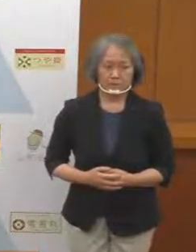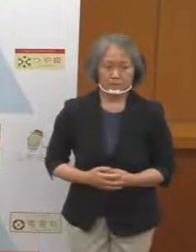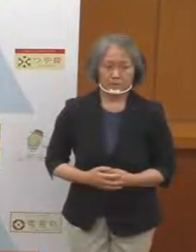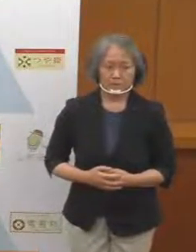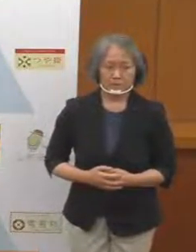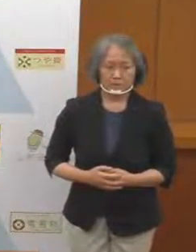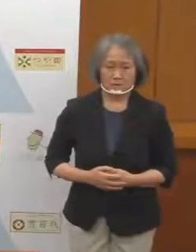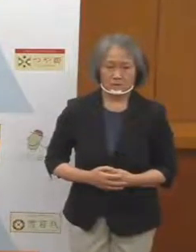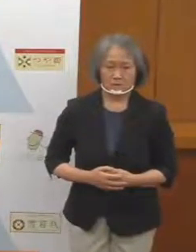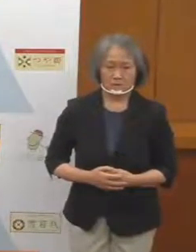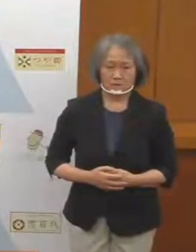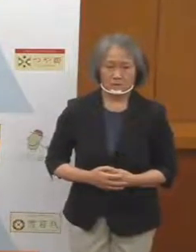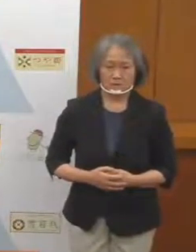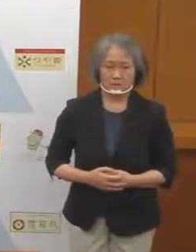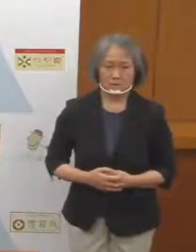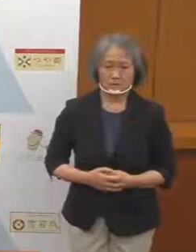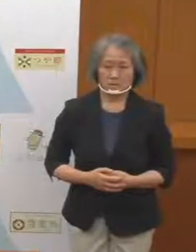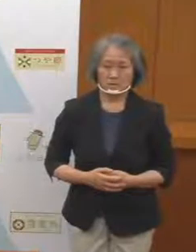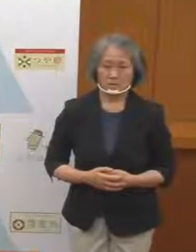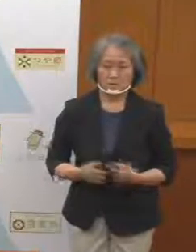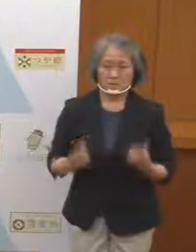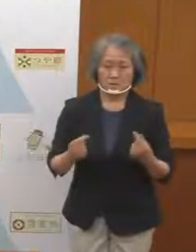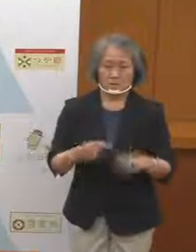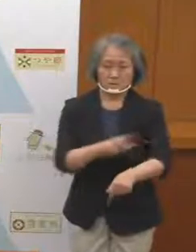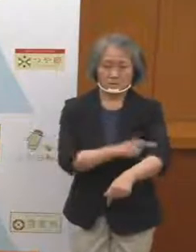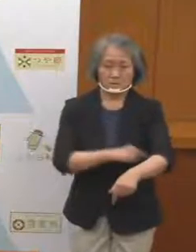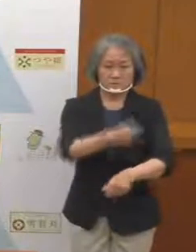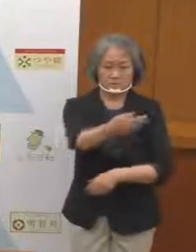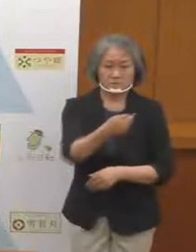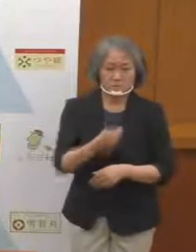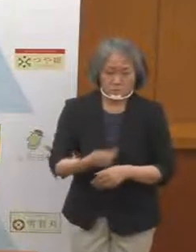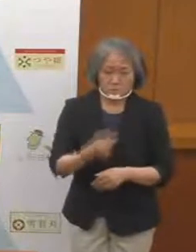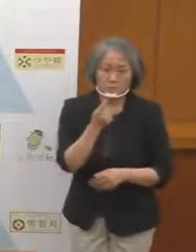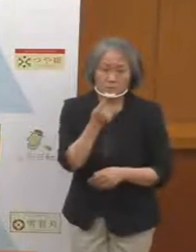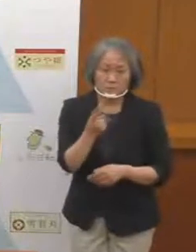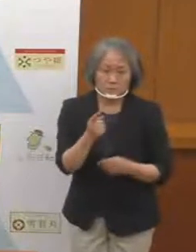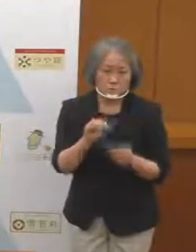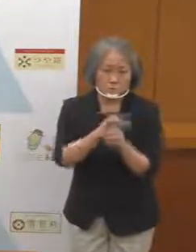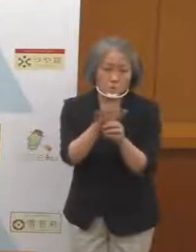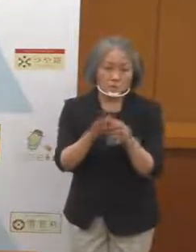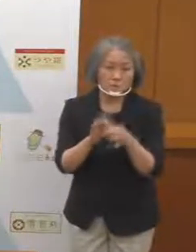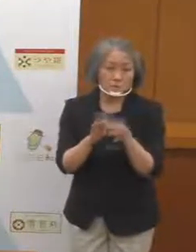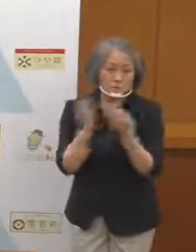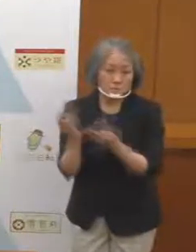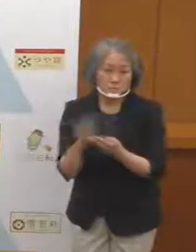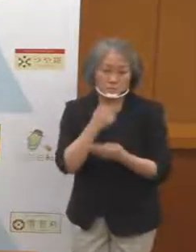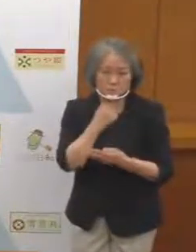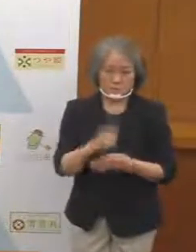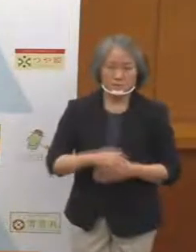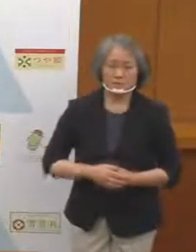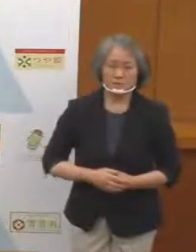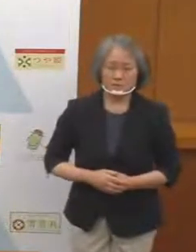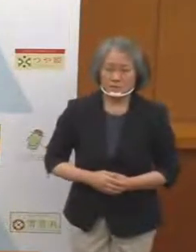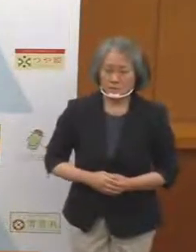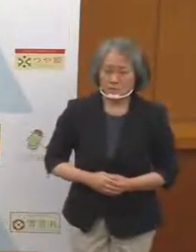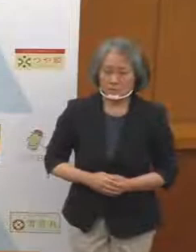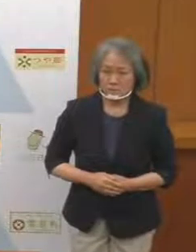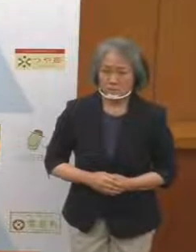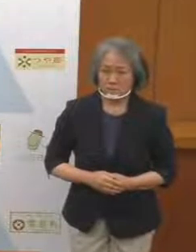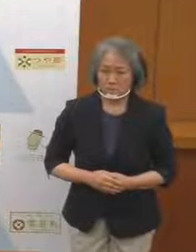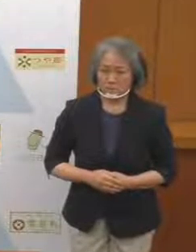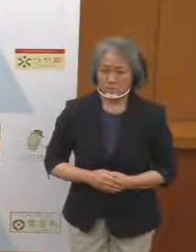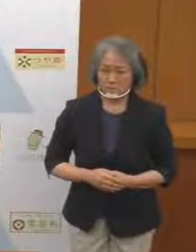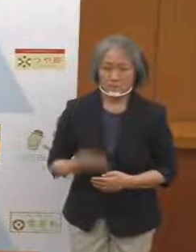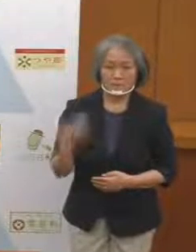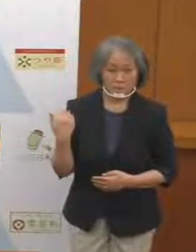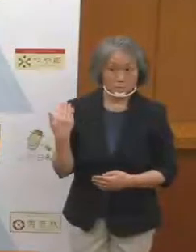がとうございますどっ代表質問としたここまでなんですが nhk から個別に一軒だけこのなら関して質問させてくださいあのこれがまさかぞ